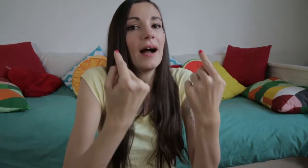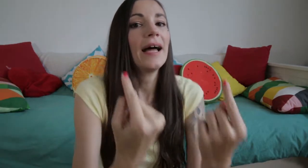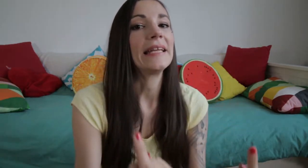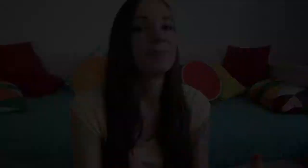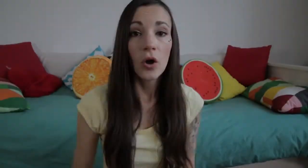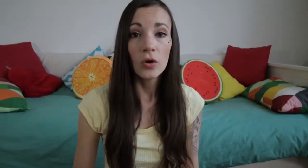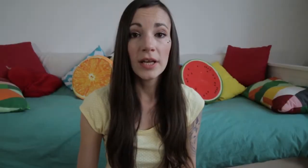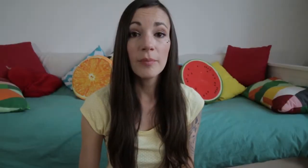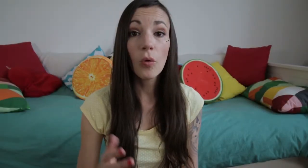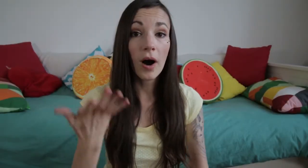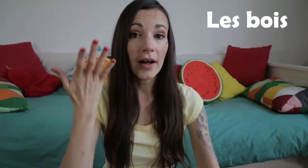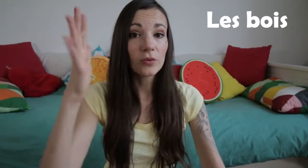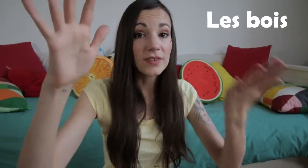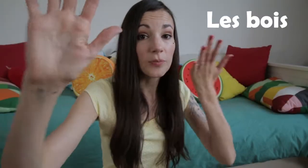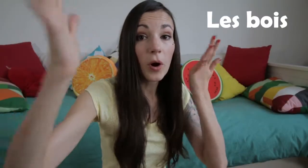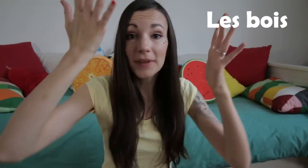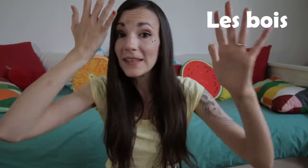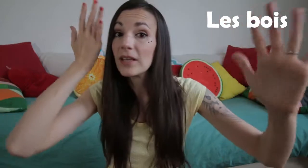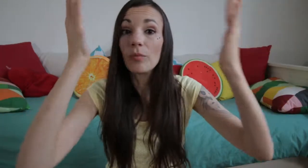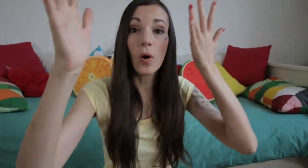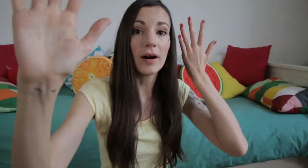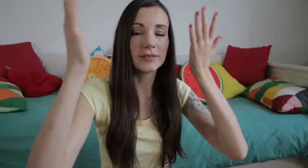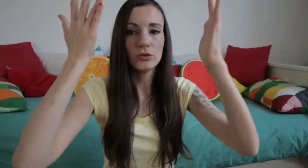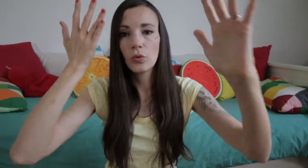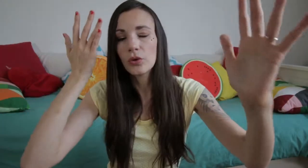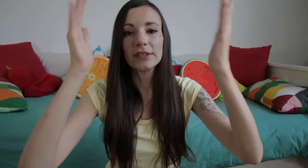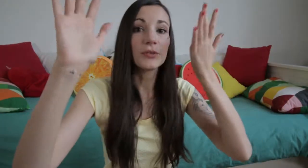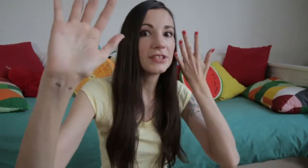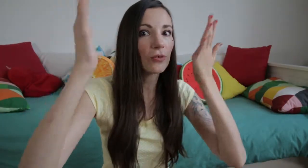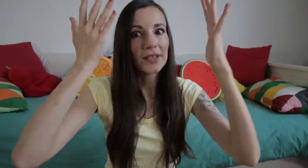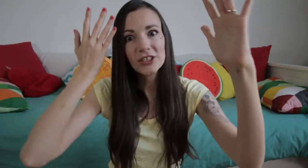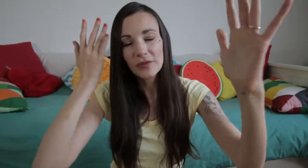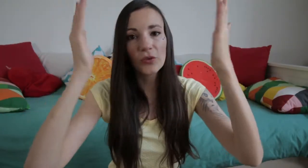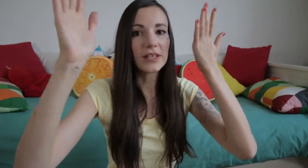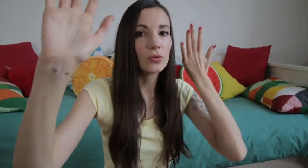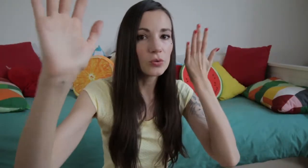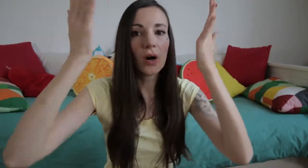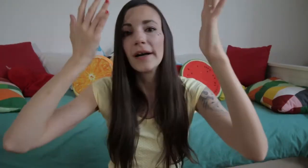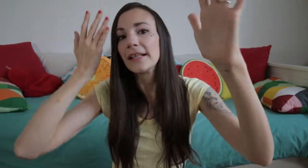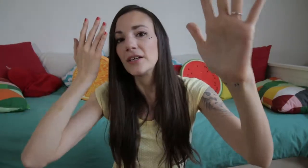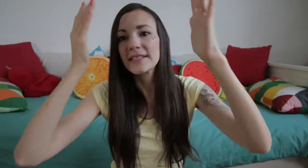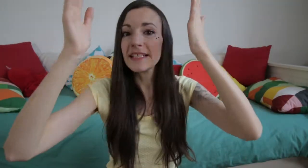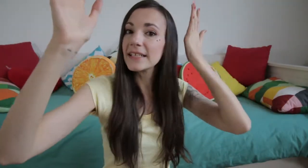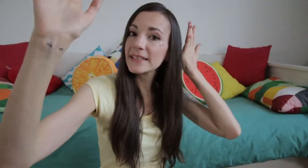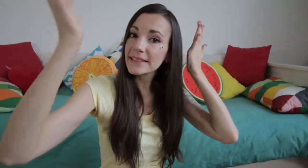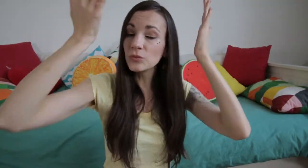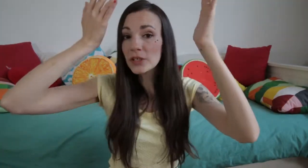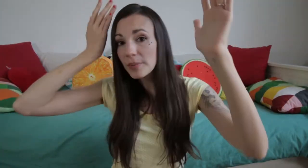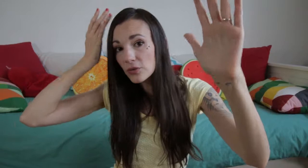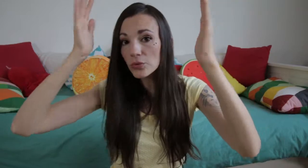Allez. Les bois, donc c'est se promener dans les bois. Donc ça aussi, on l'a déjà vu dans des cours. C'est nous qui passons sous